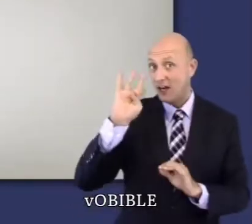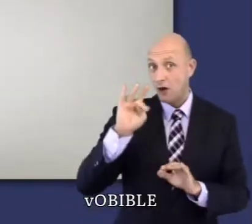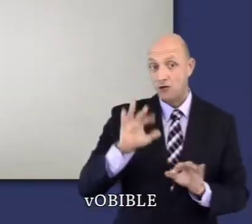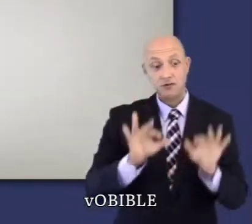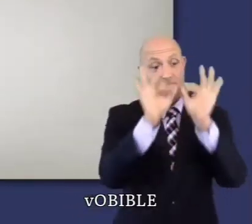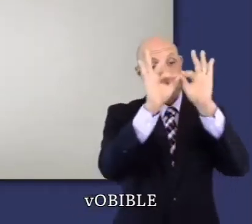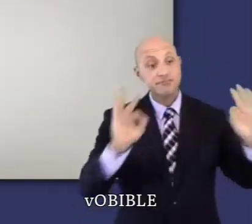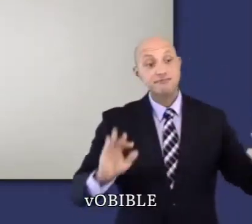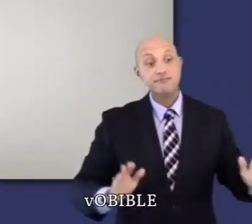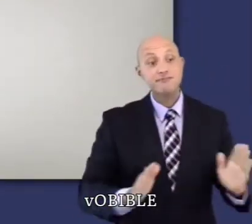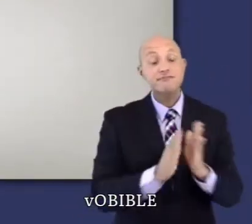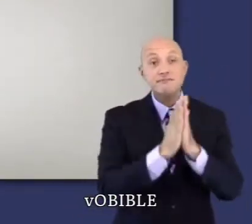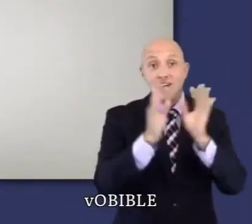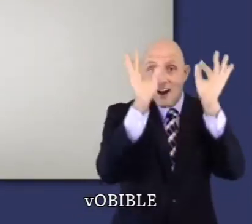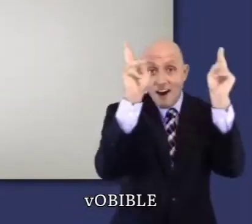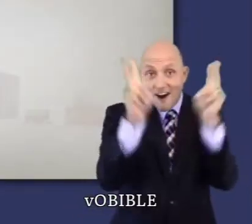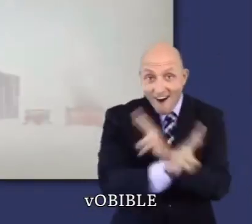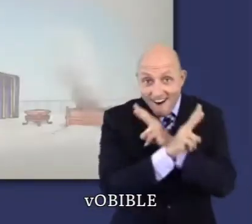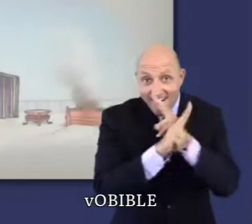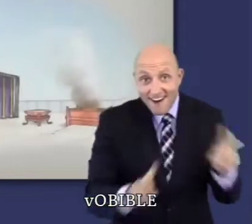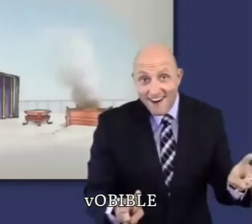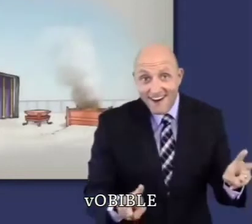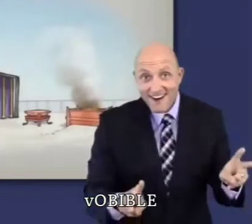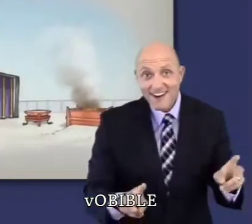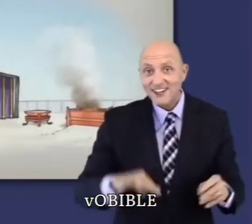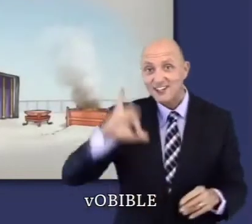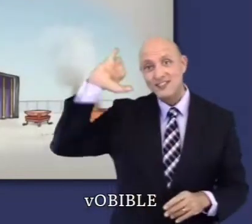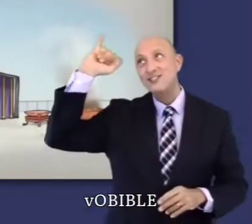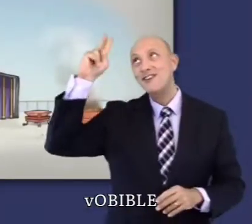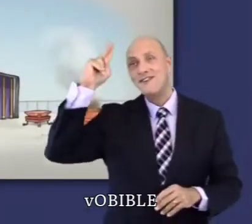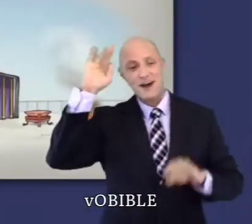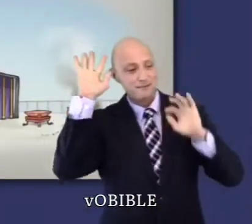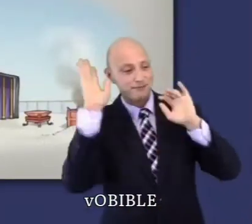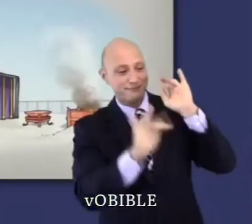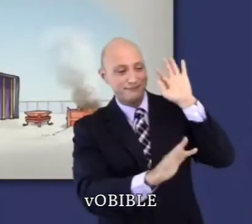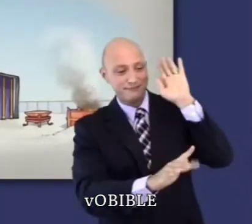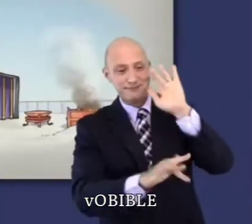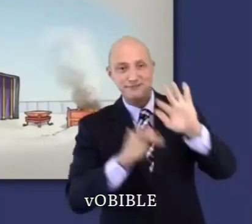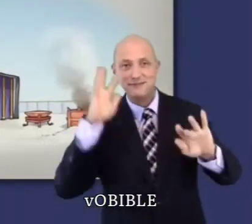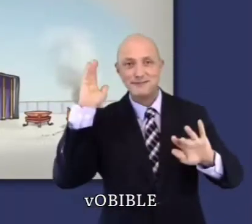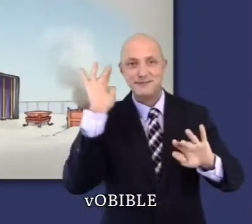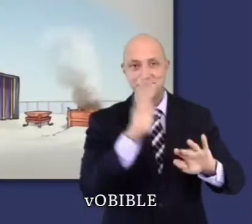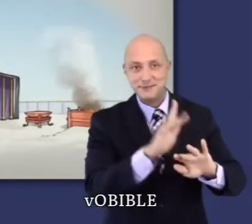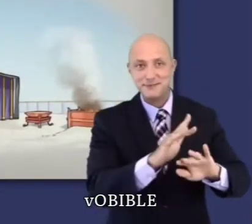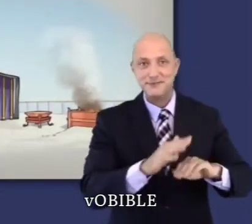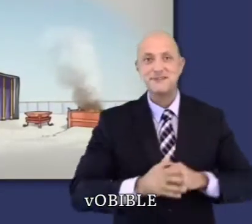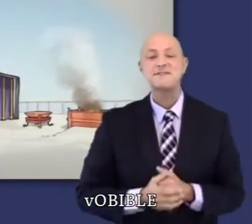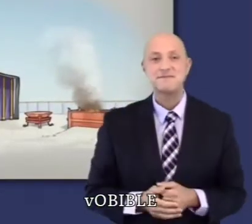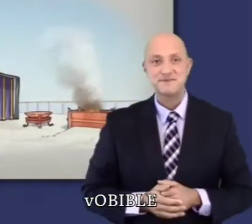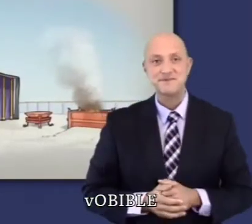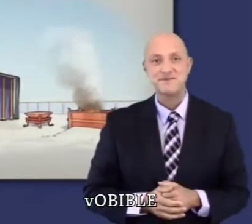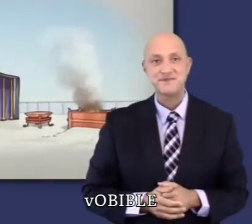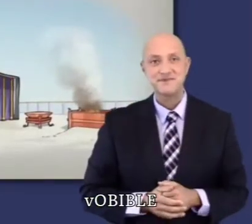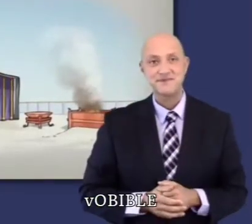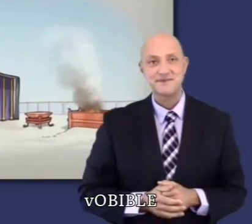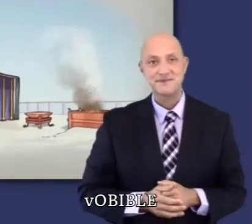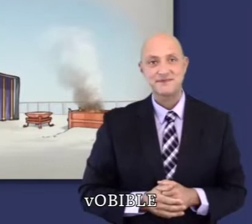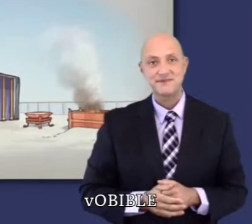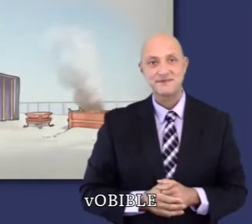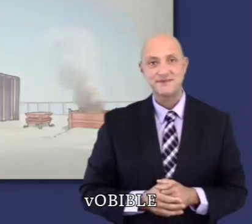Le chapitre 40 explique qu'une fois le tabernacle terminé, la colonne de nuages se met à le couvrir et la gloire de Dieu le